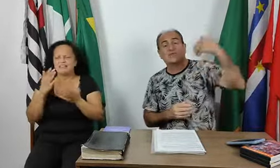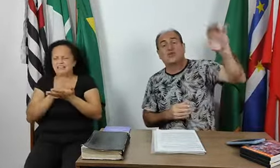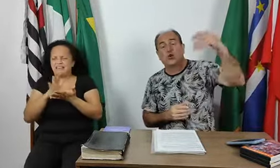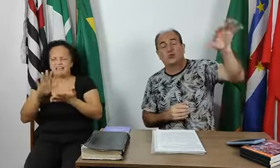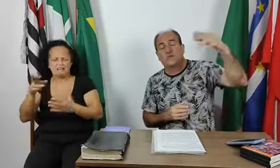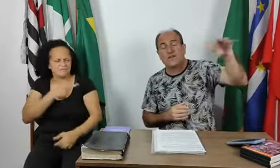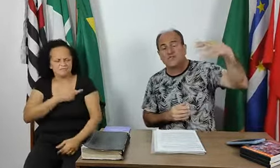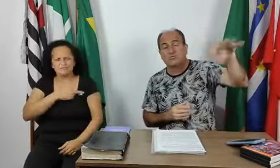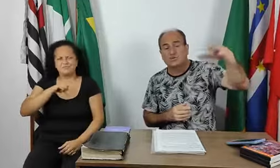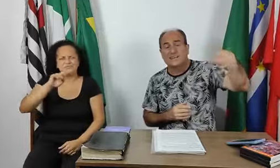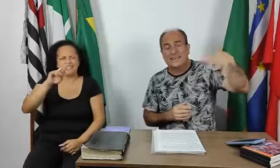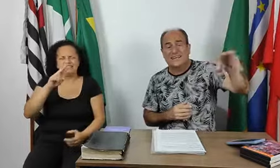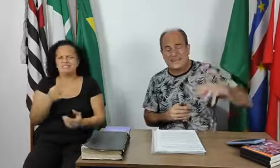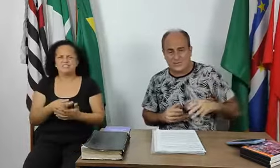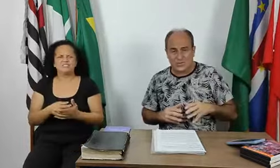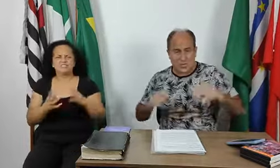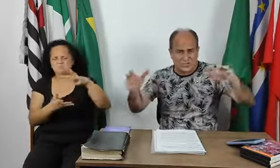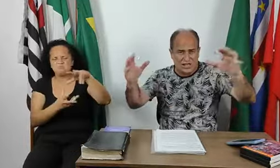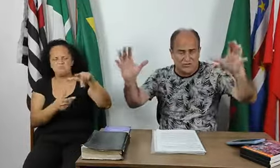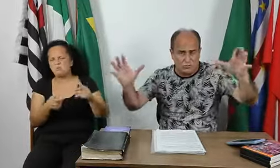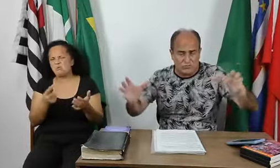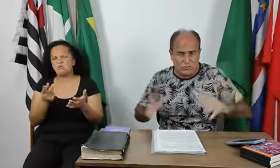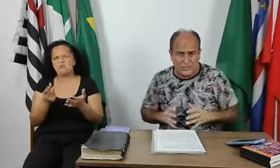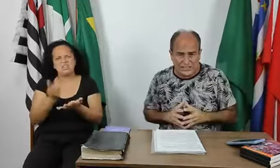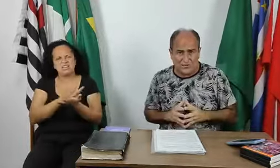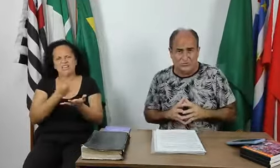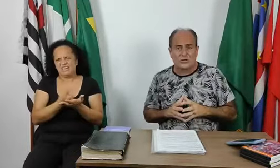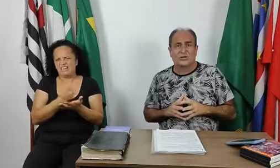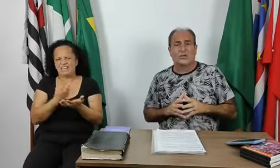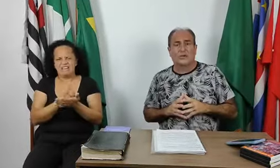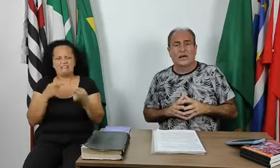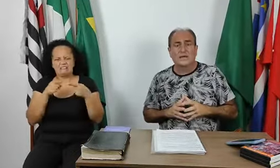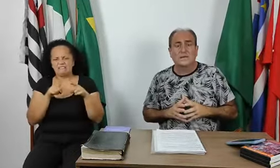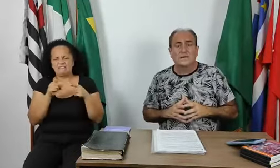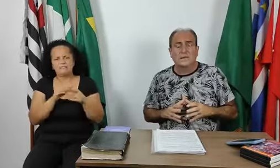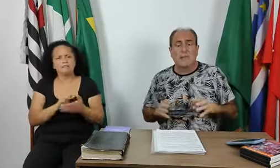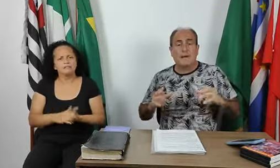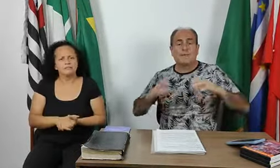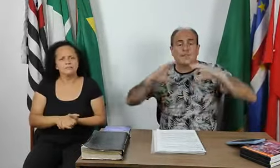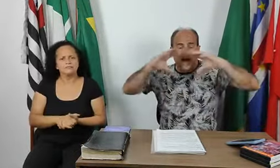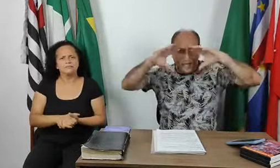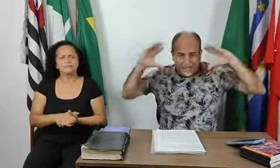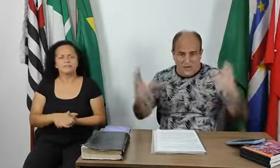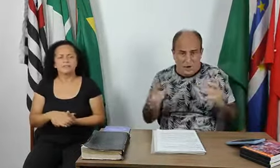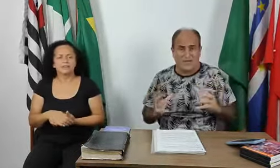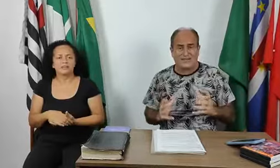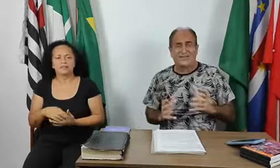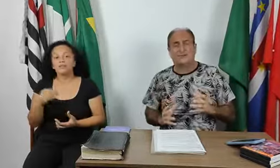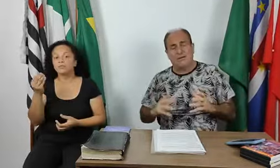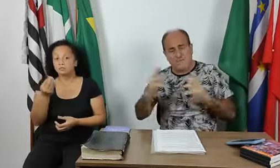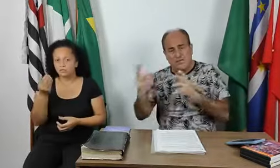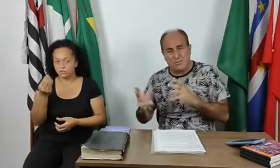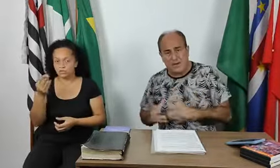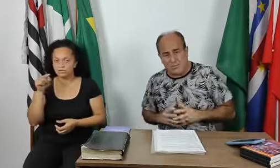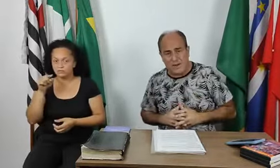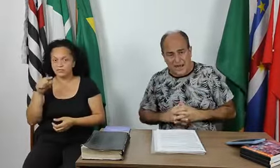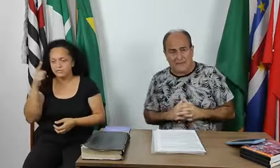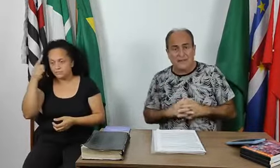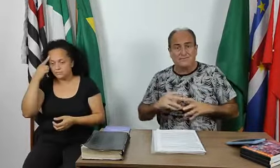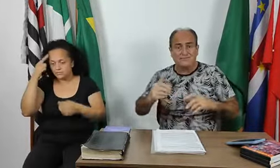dessas filosofias mundanas, conceitos mundanos, E a partir da renovação da mente